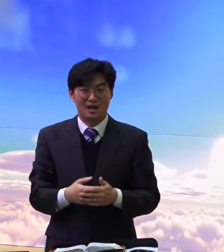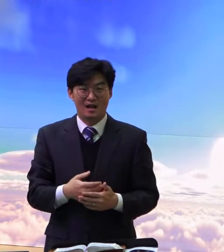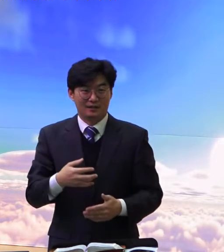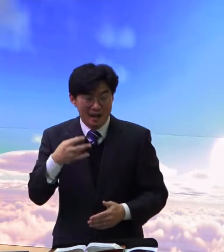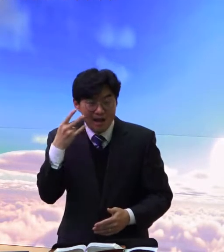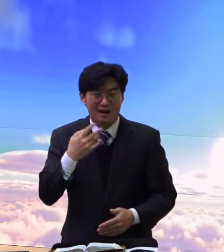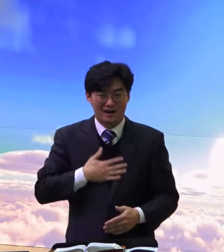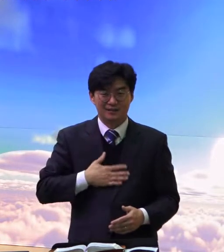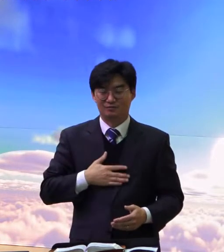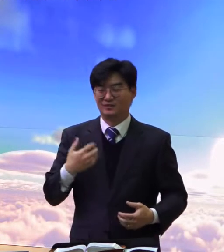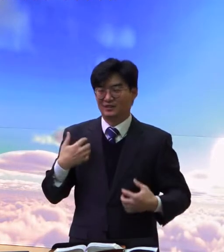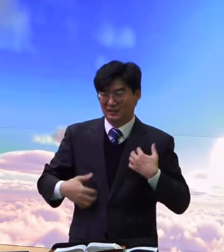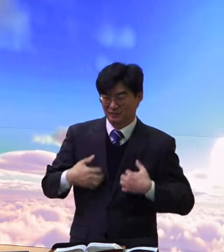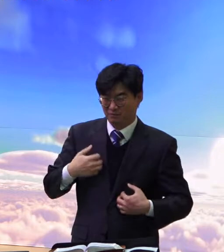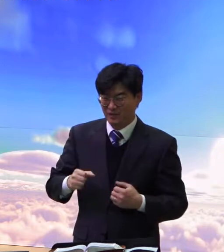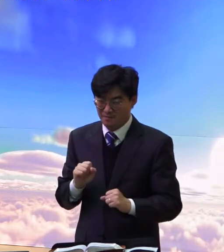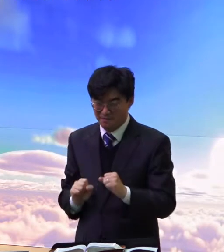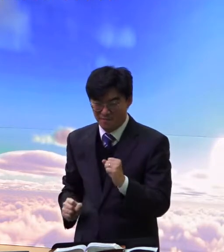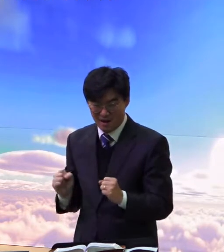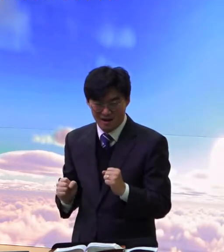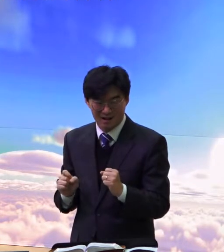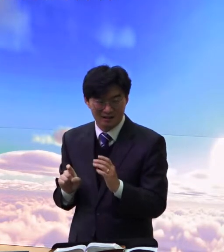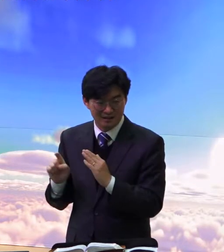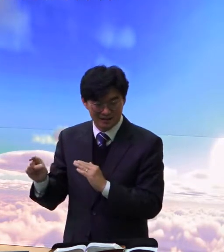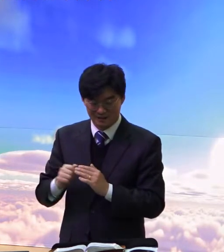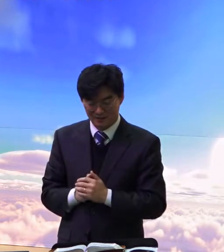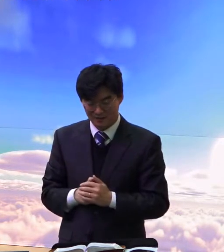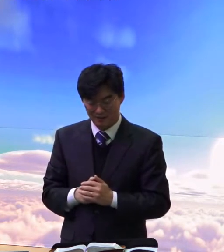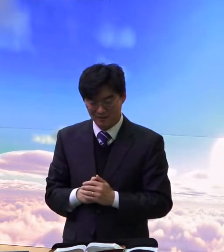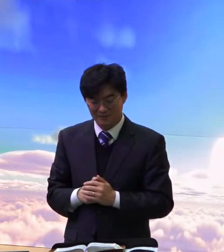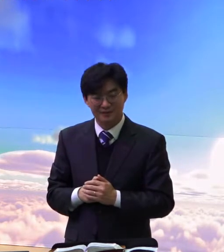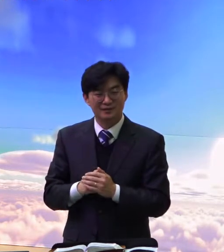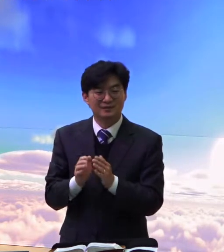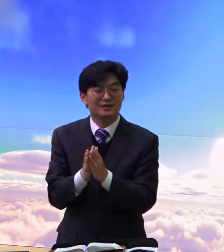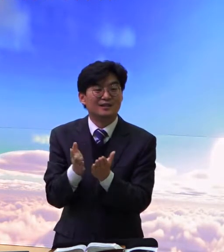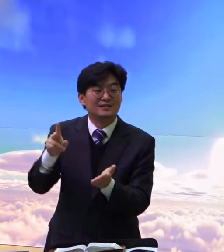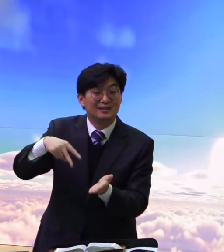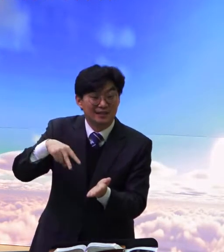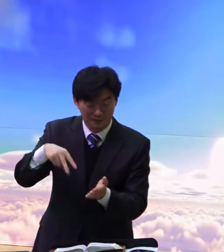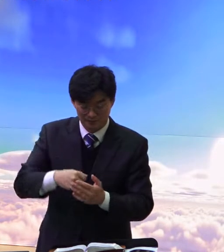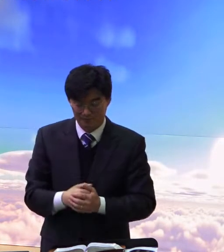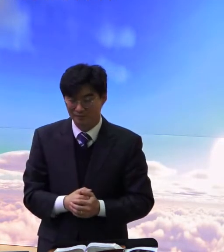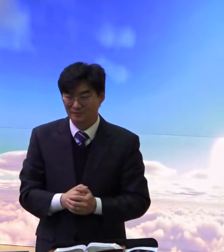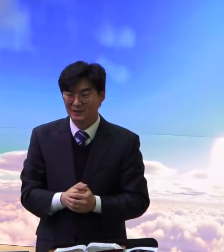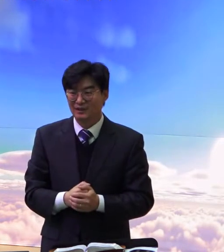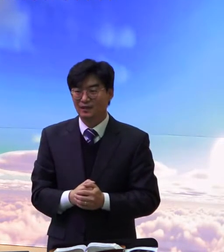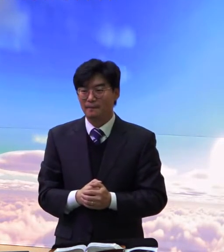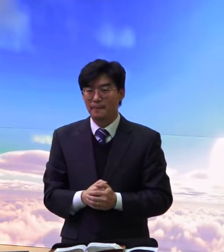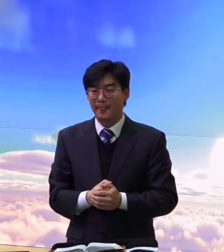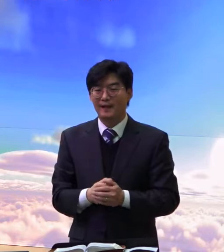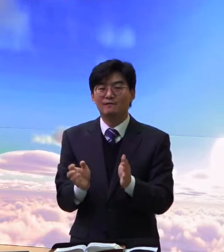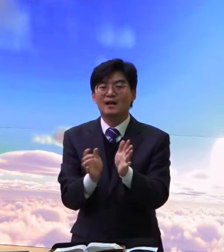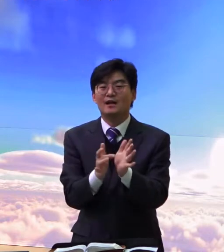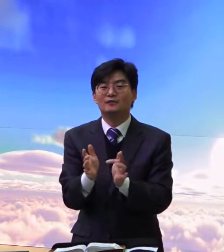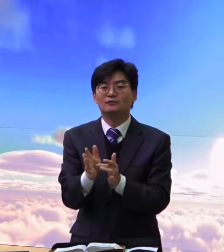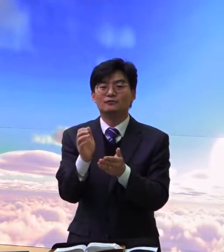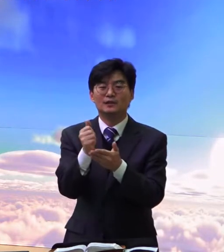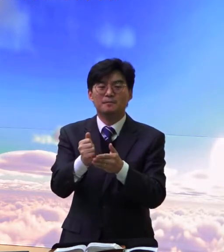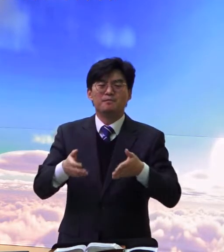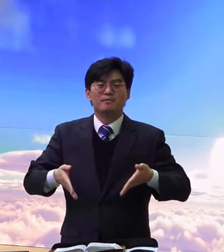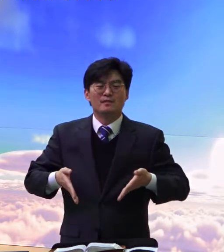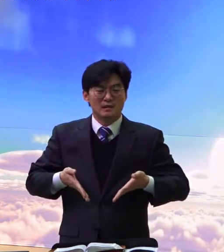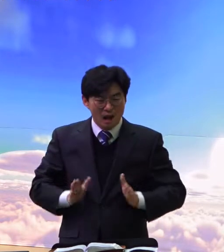그 성탄절이 다가옵니다. 여러분, 성탄절을 어떻게 보내오셨습니까? 그동안 어렸을 때에는, 저